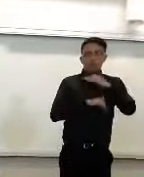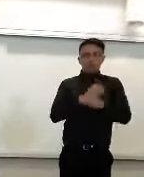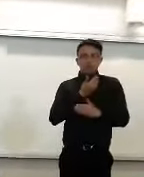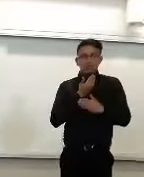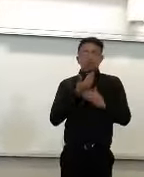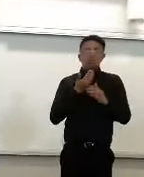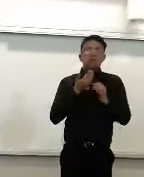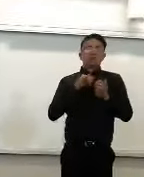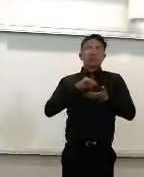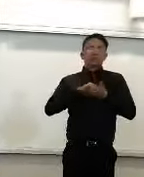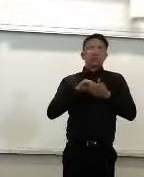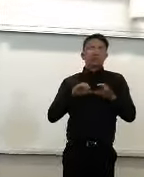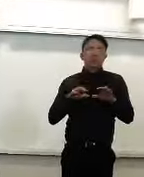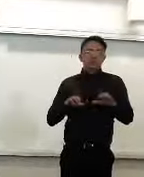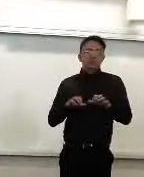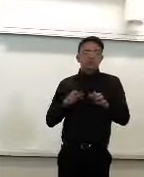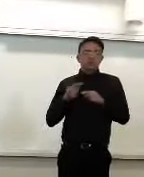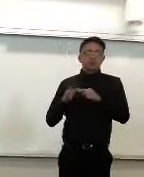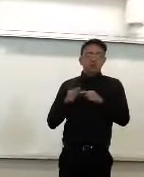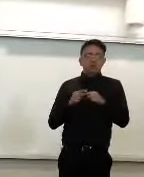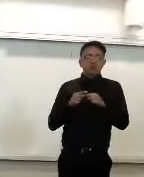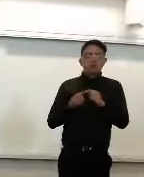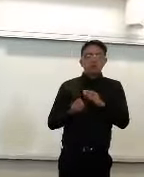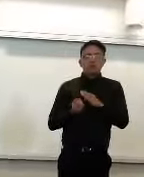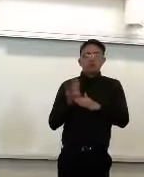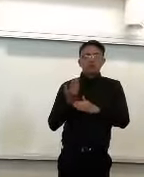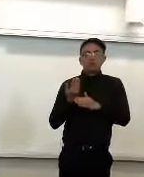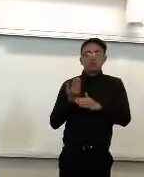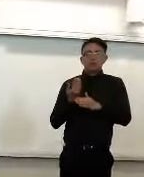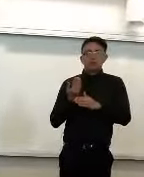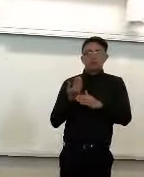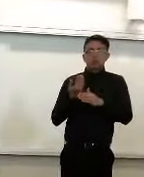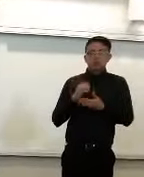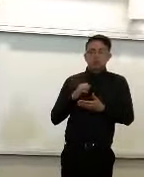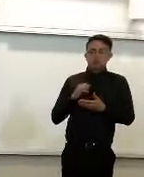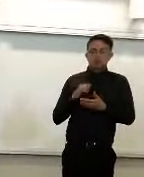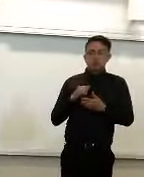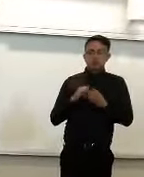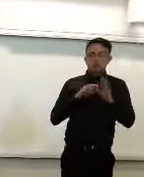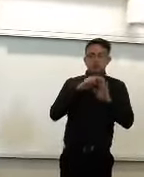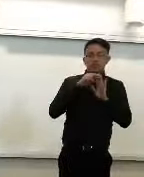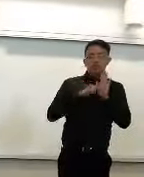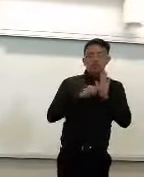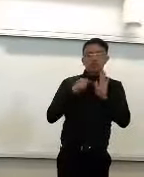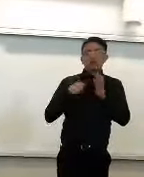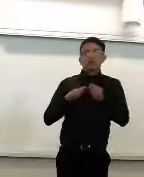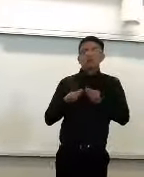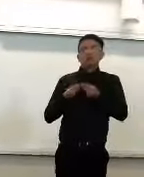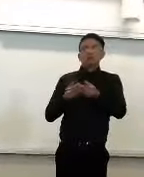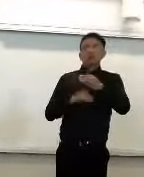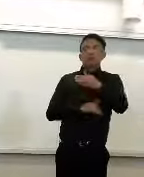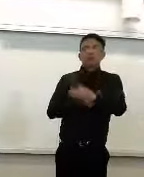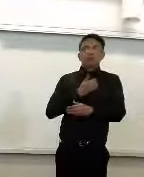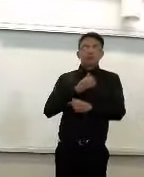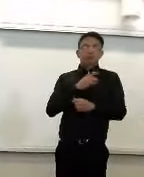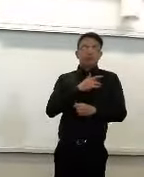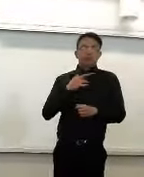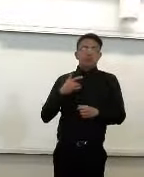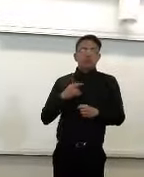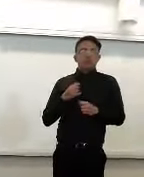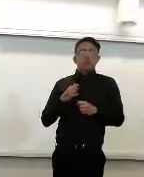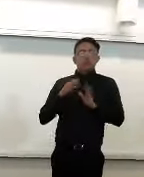digamos, o ese acto, en marco de esa orden compleja, de generar un reglamento que fue adoptado por el Ministerio de Salud a través de la resolución